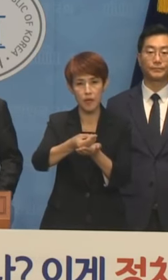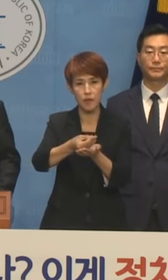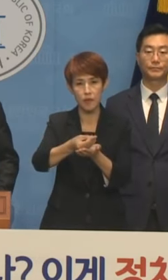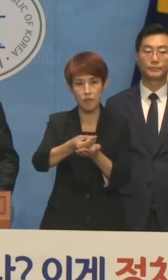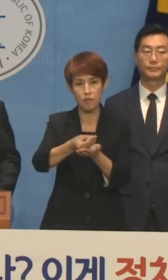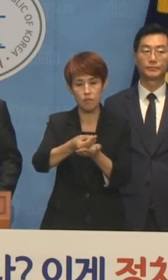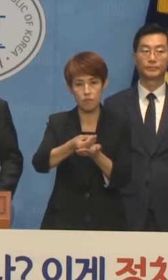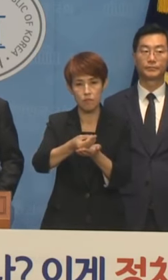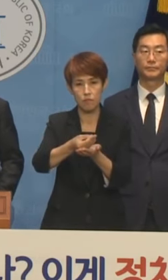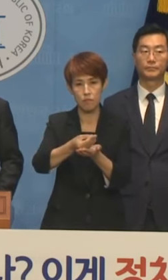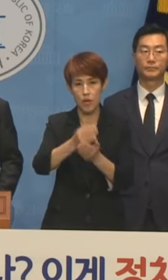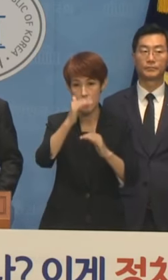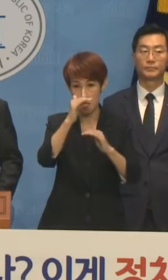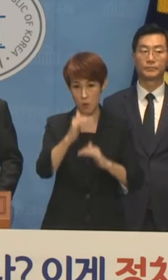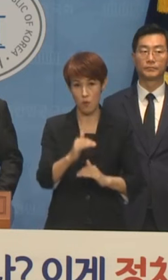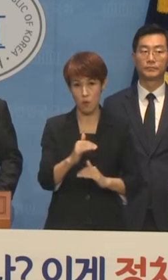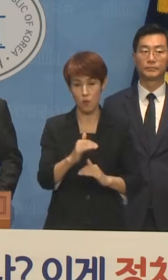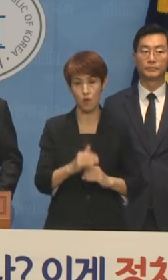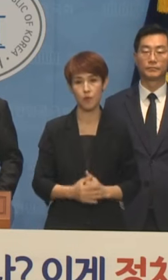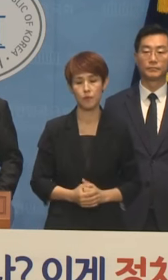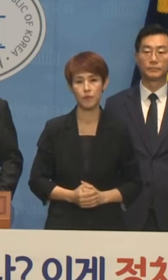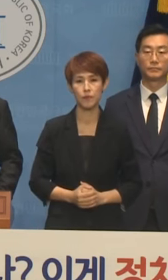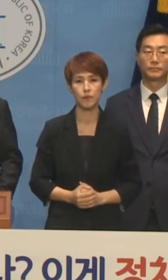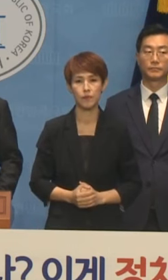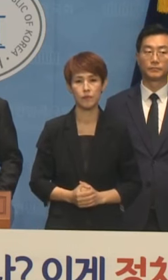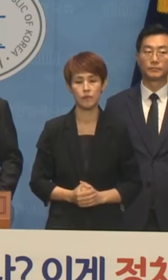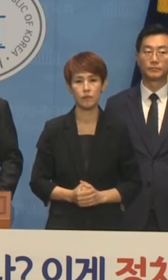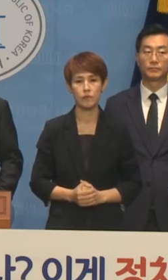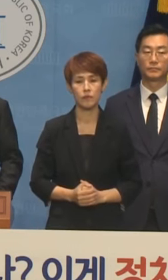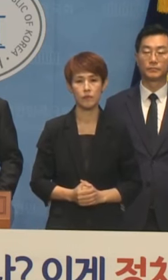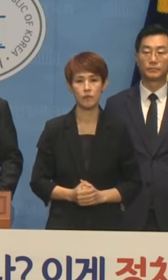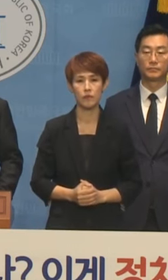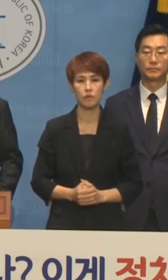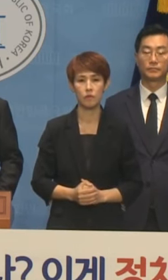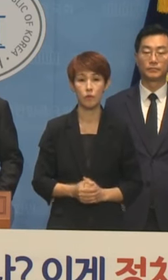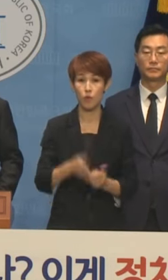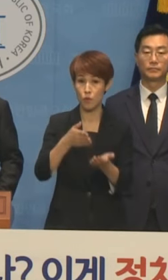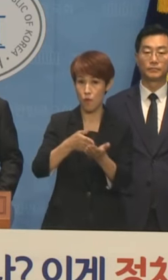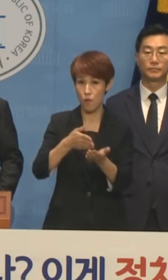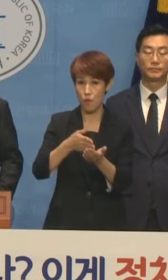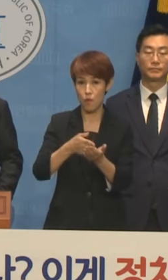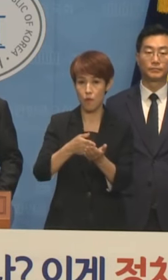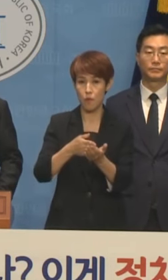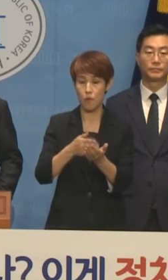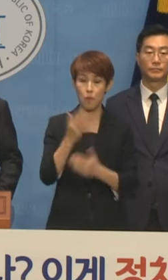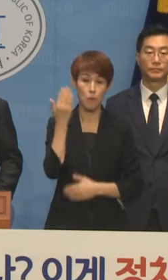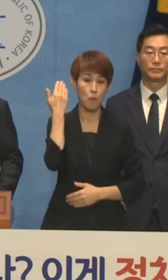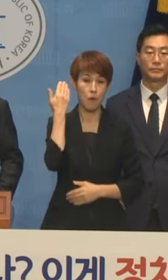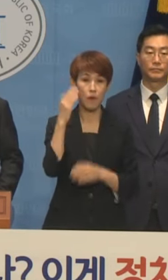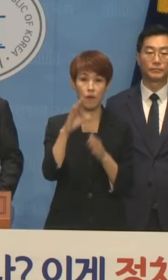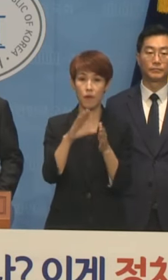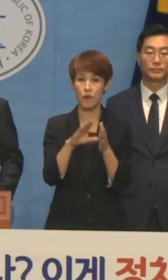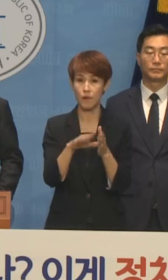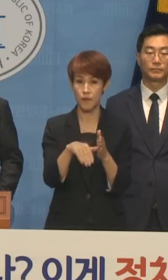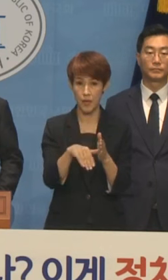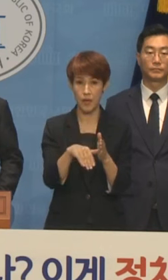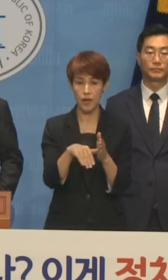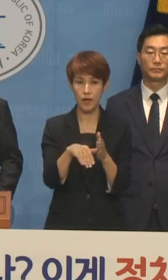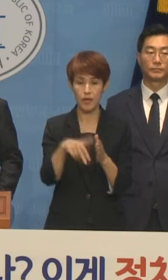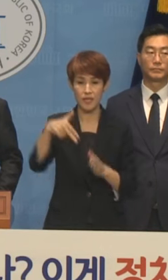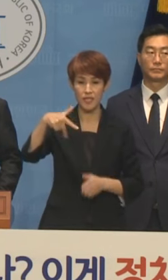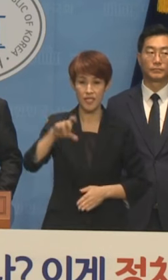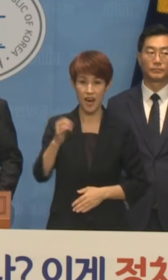파일들과 관련해서 저희 그 시민언론 그 뉴탐사는 최근에 이 장시호와